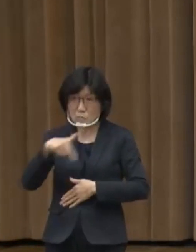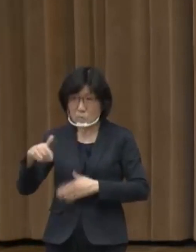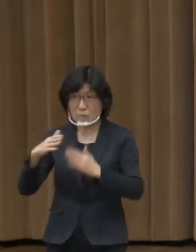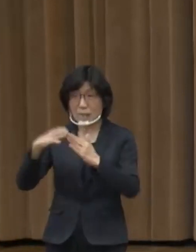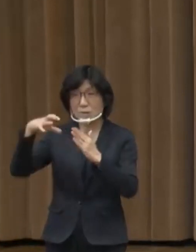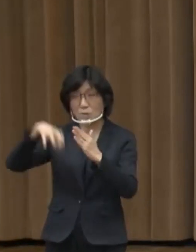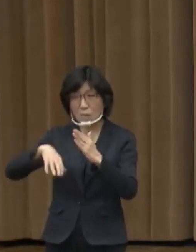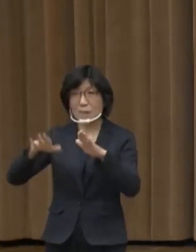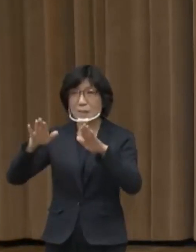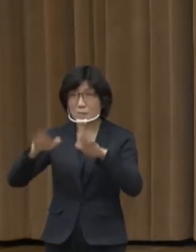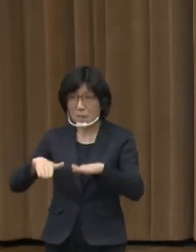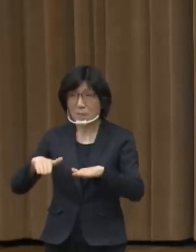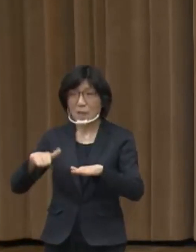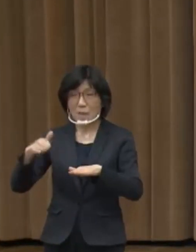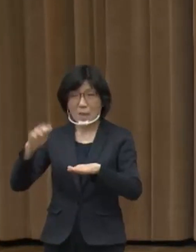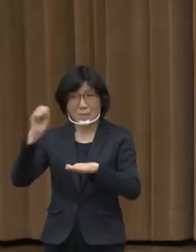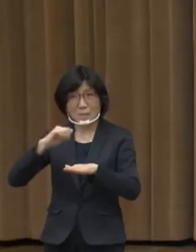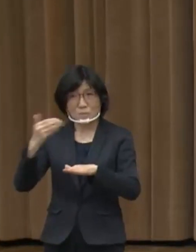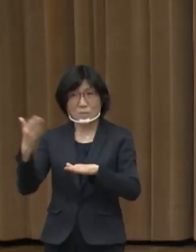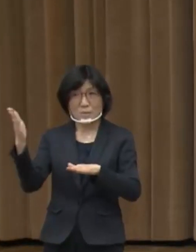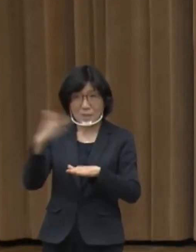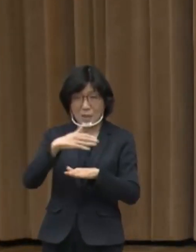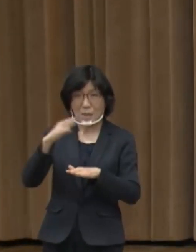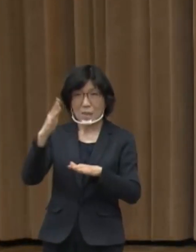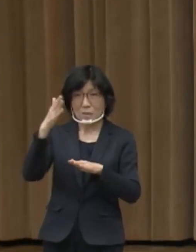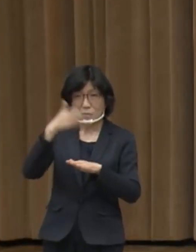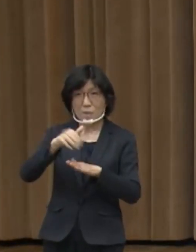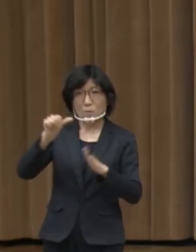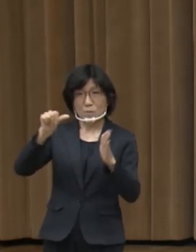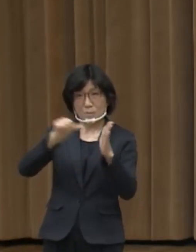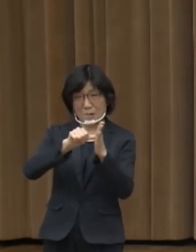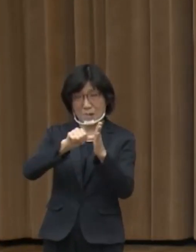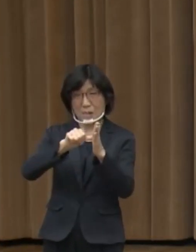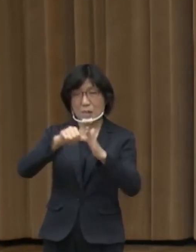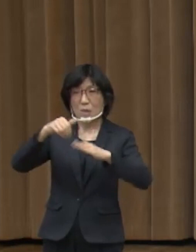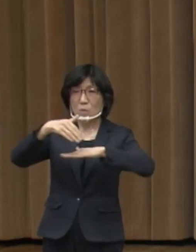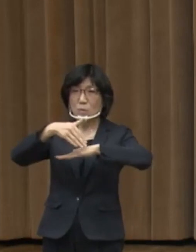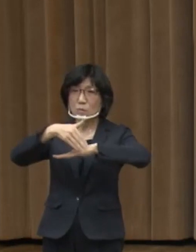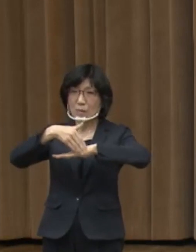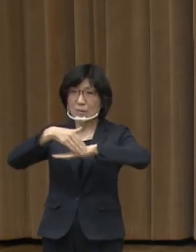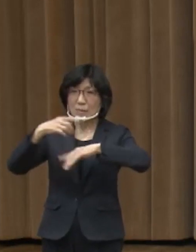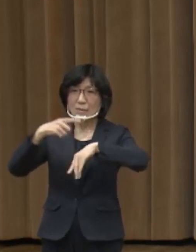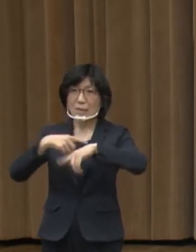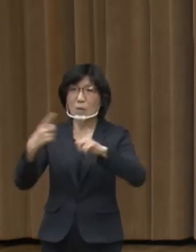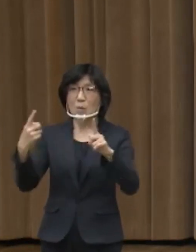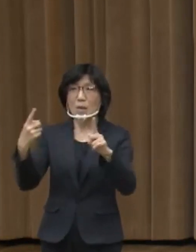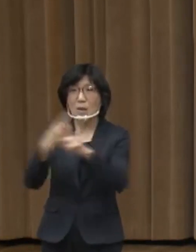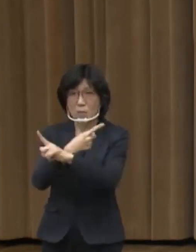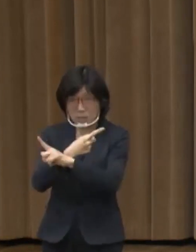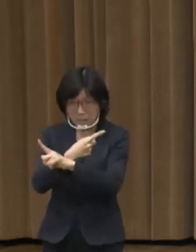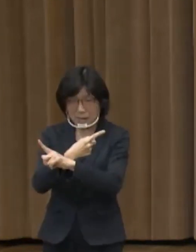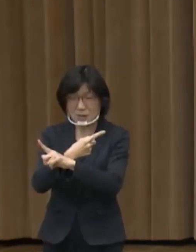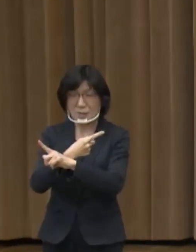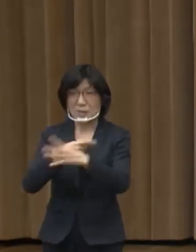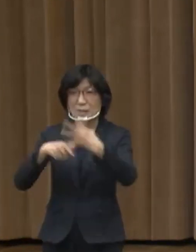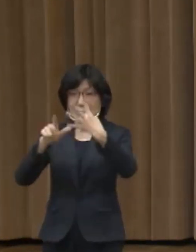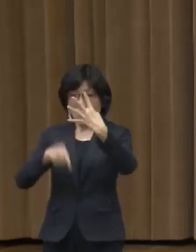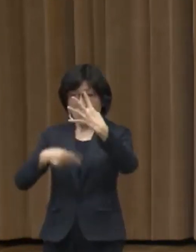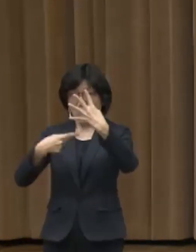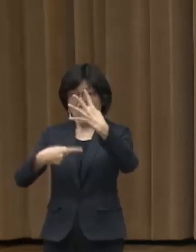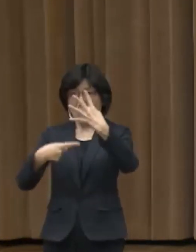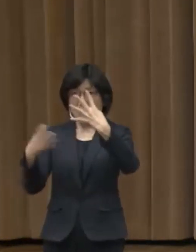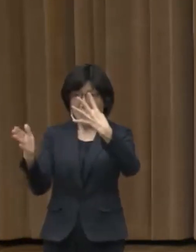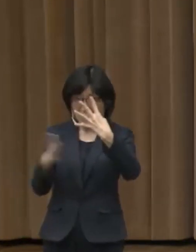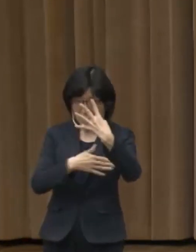けれども、今は9時から5時までなんですけれども、この受付時間を変更させていただいて、4月の1